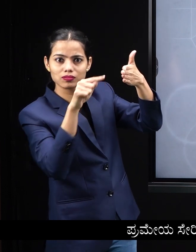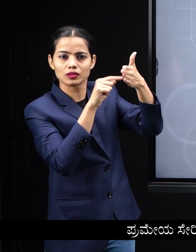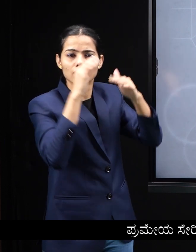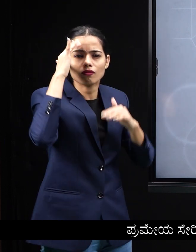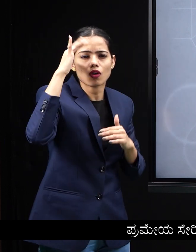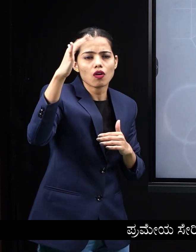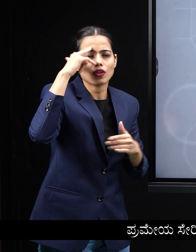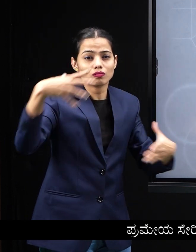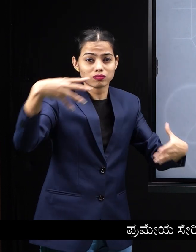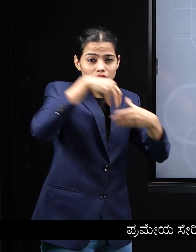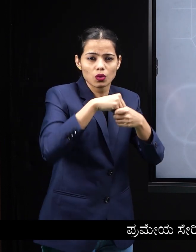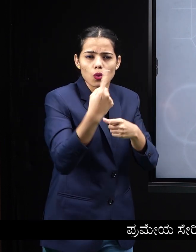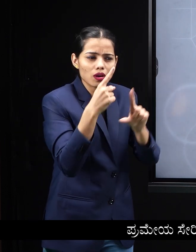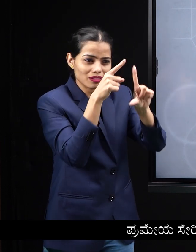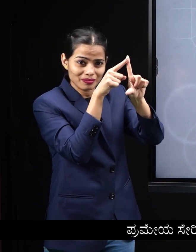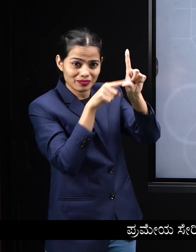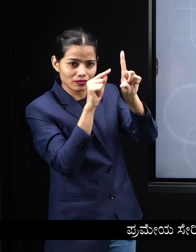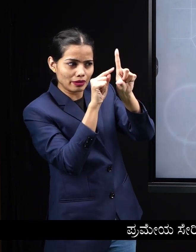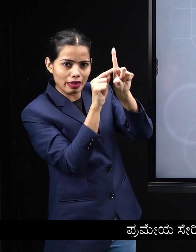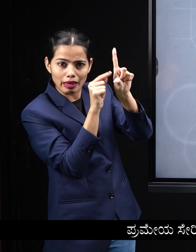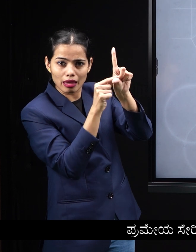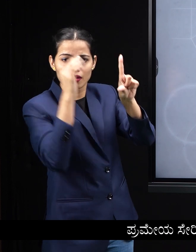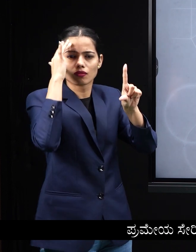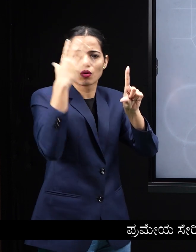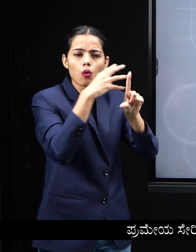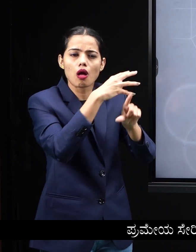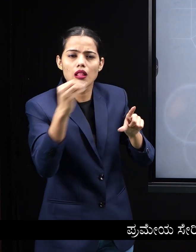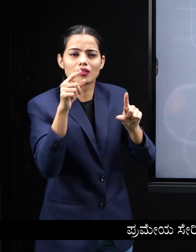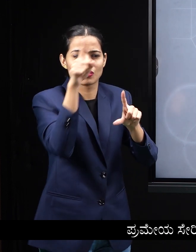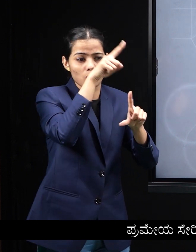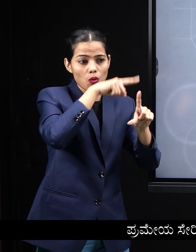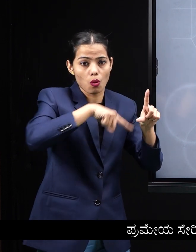ಪ್ರಮೇಯ ಸೇರಿದಂತೆ ಮಹತ್ವದ ಪ್ರಮೇಯಗಳನ್ನು ಅನ್ವೇಷಿಸುತ್ತೇವೆ.